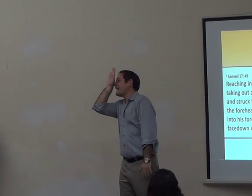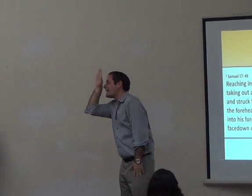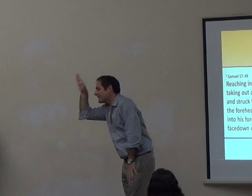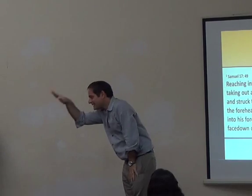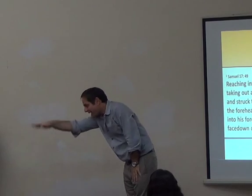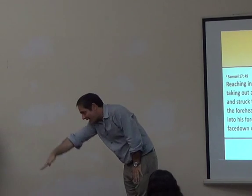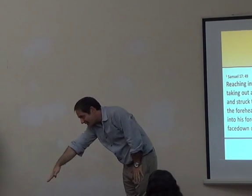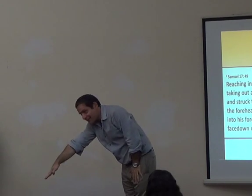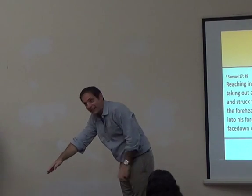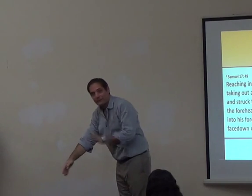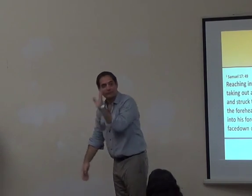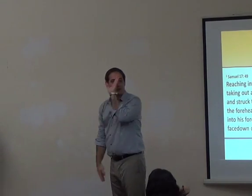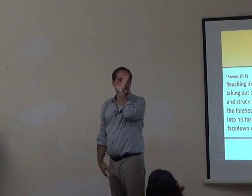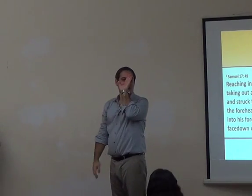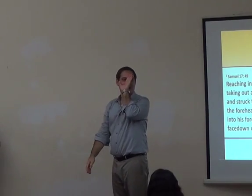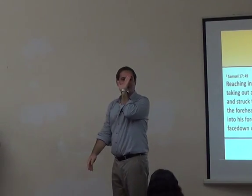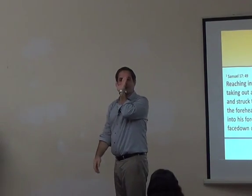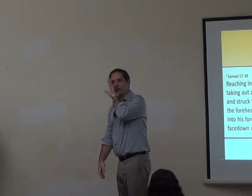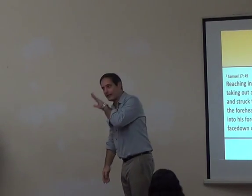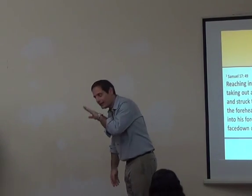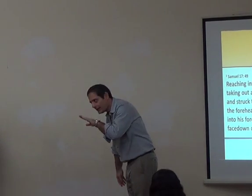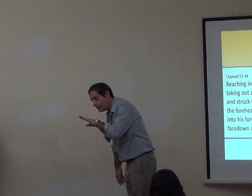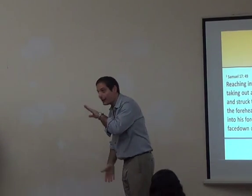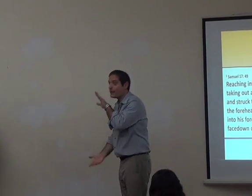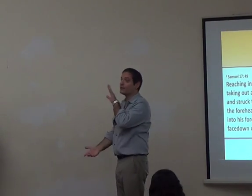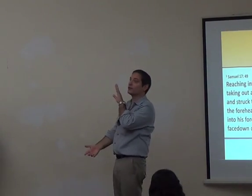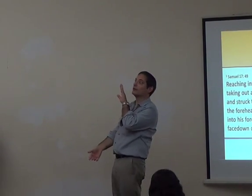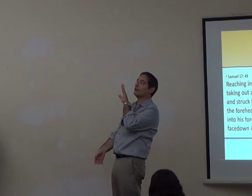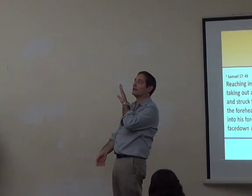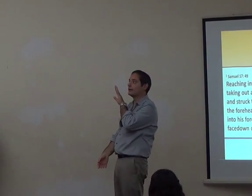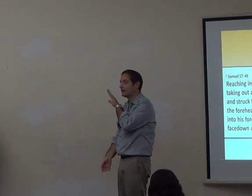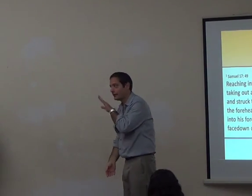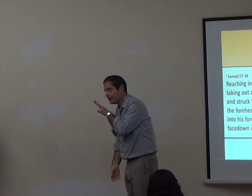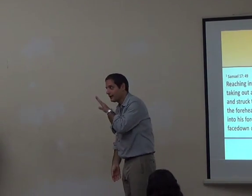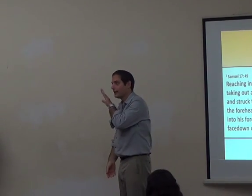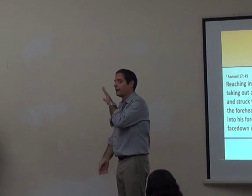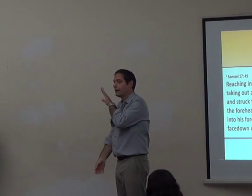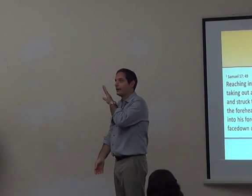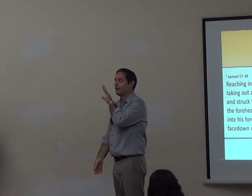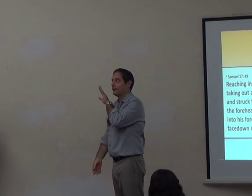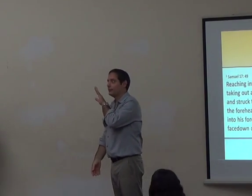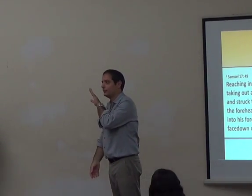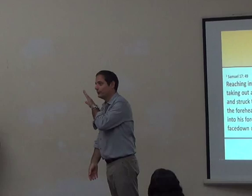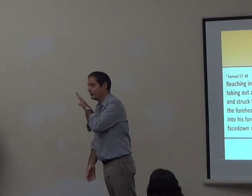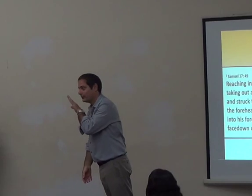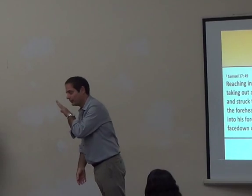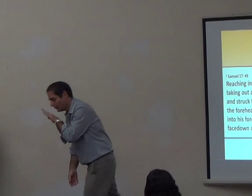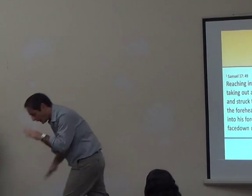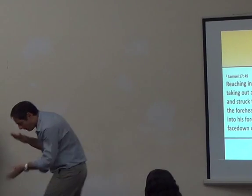Para adelante. Para adelante se cae, así. Para adelante. Baby so.